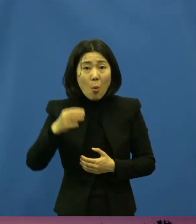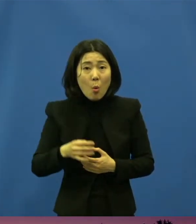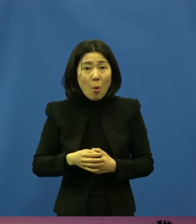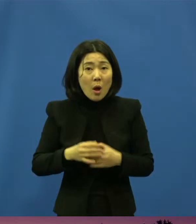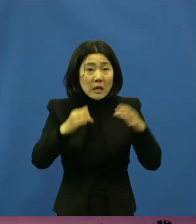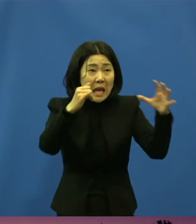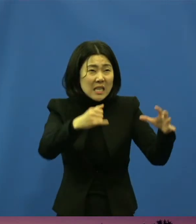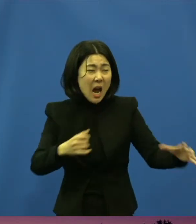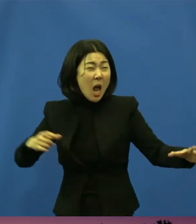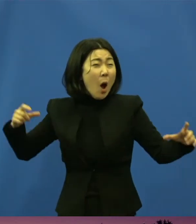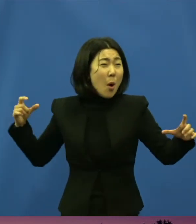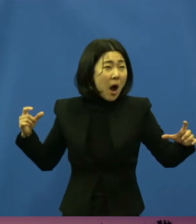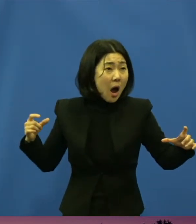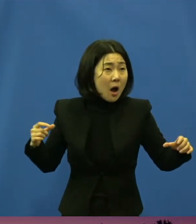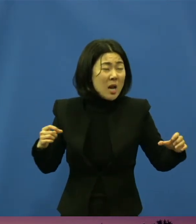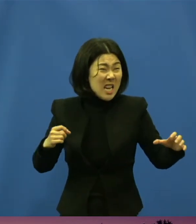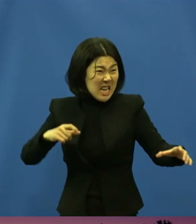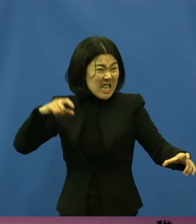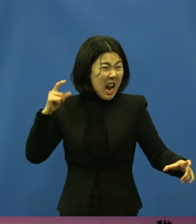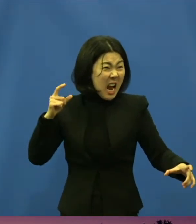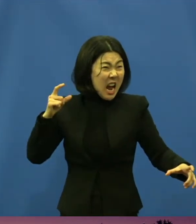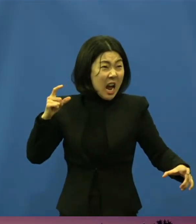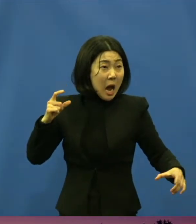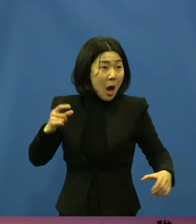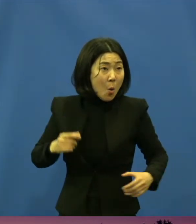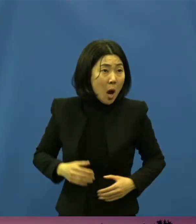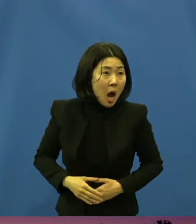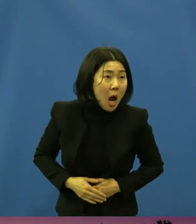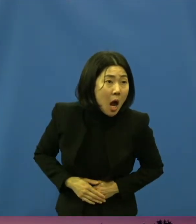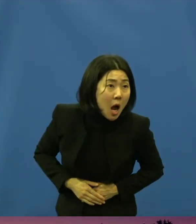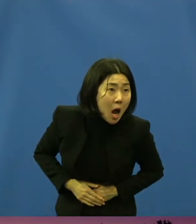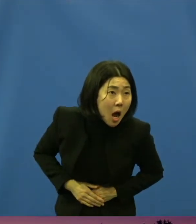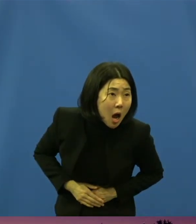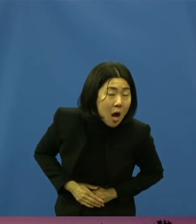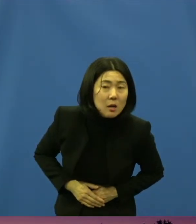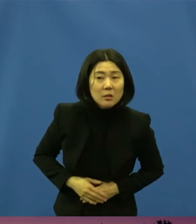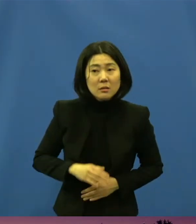욕망에 불을 지르는 거거든. 결국은 굴복하게 만든다.